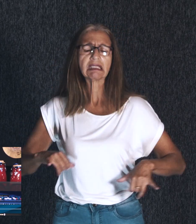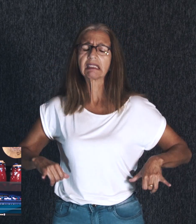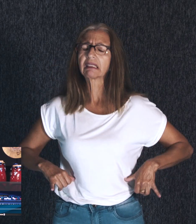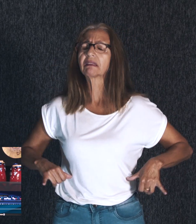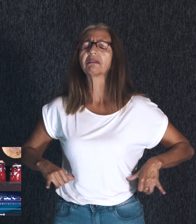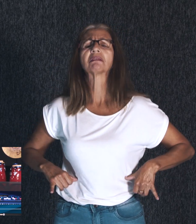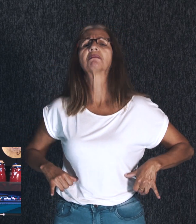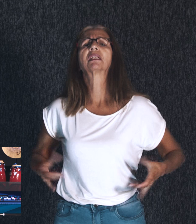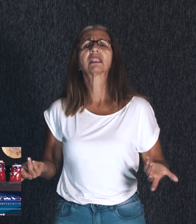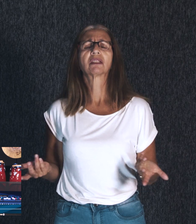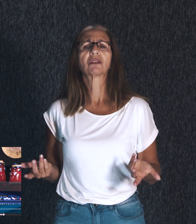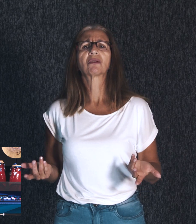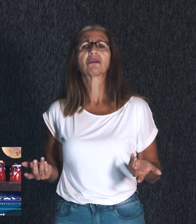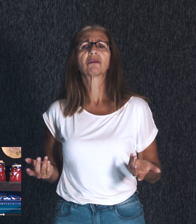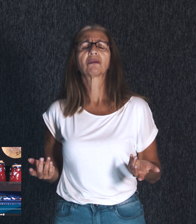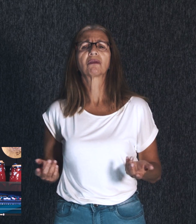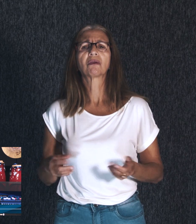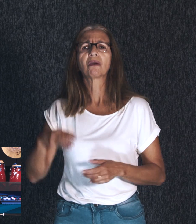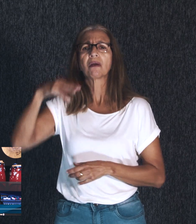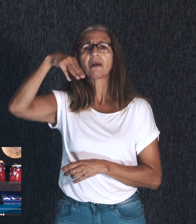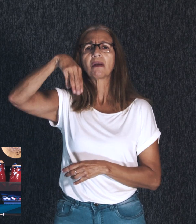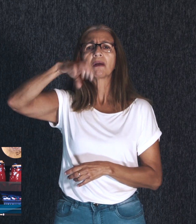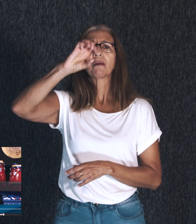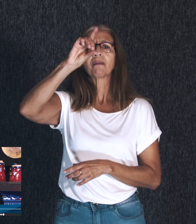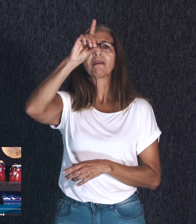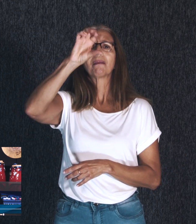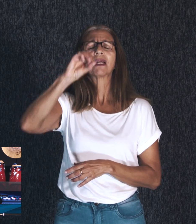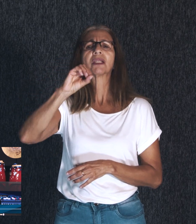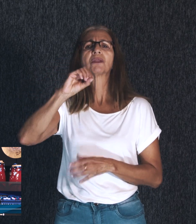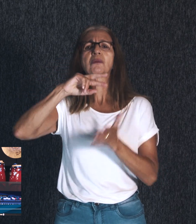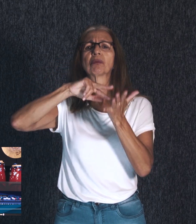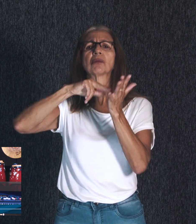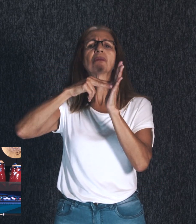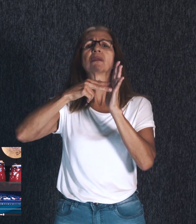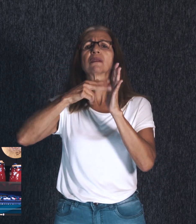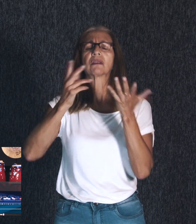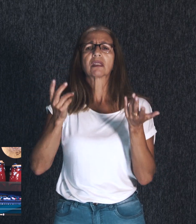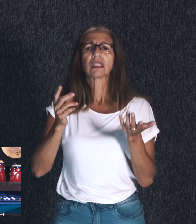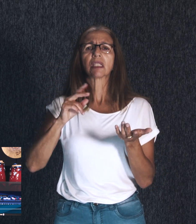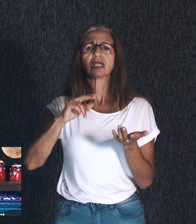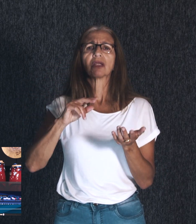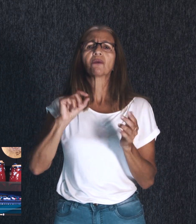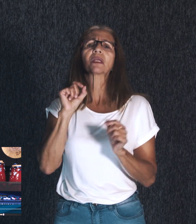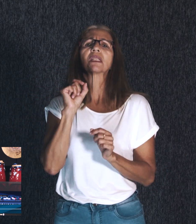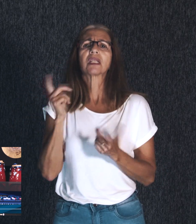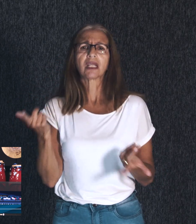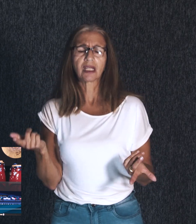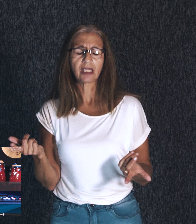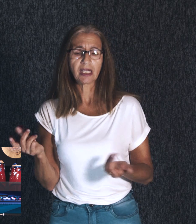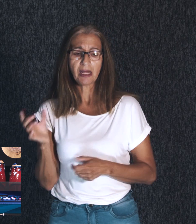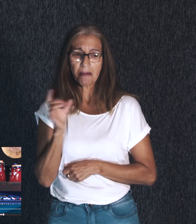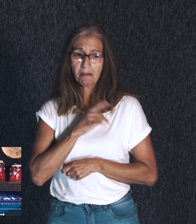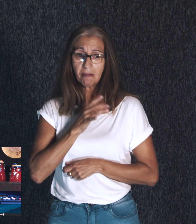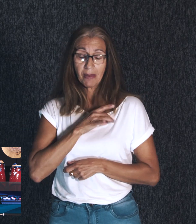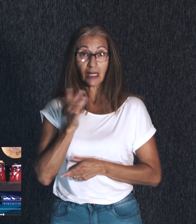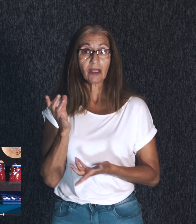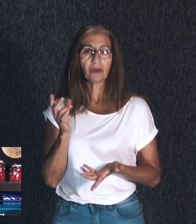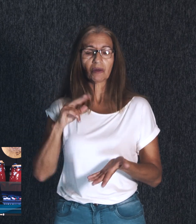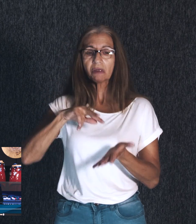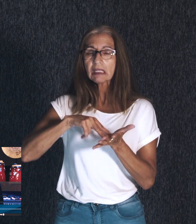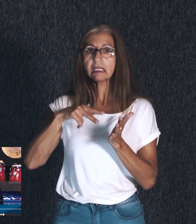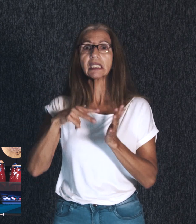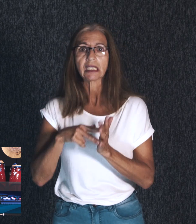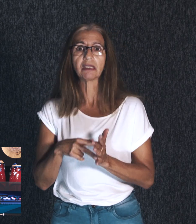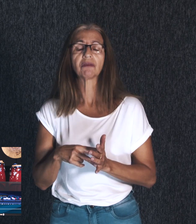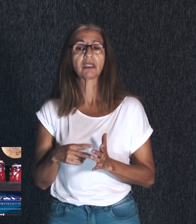o medo? O medo é uma perturbação angustiosa perante um risco ou uma ameaça real